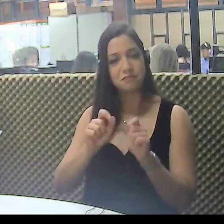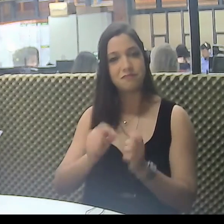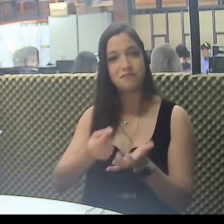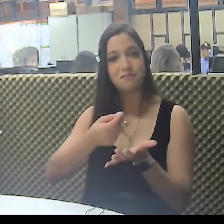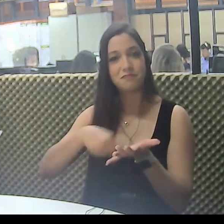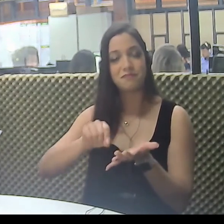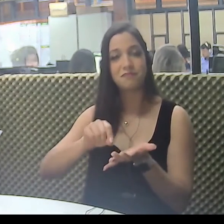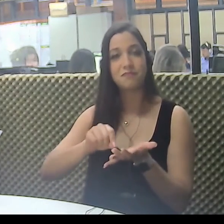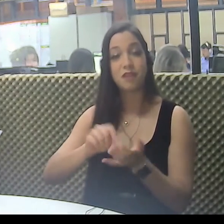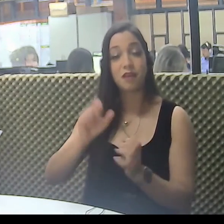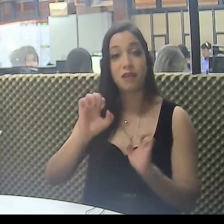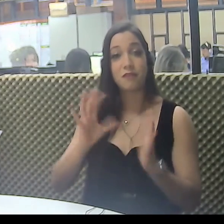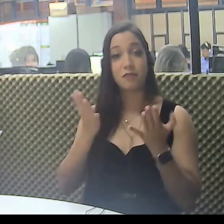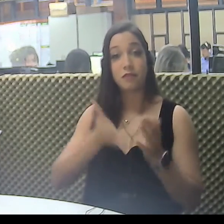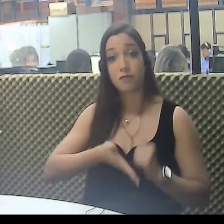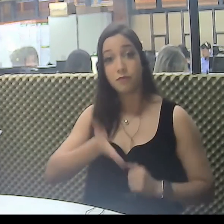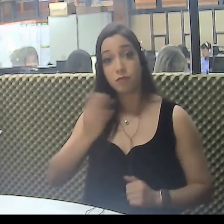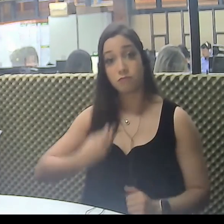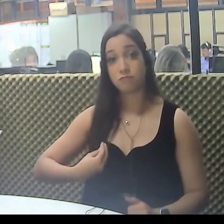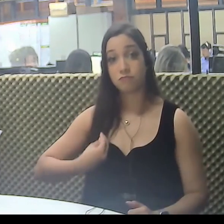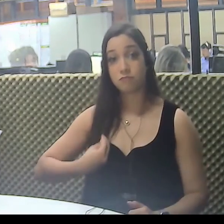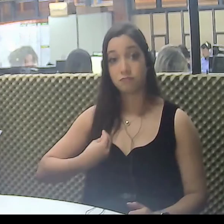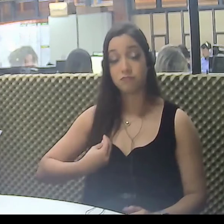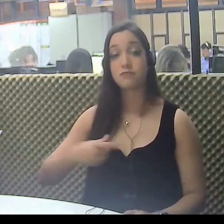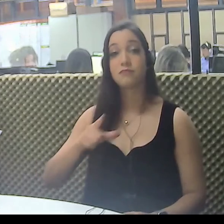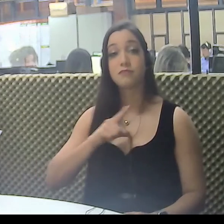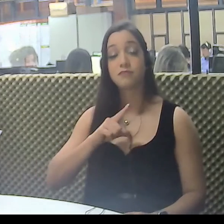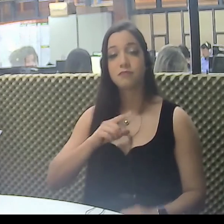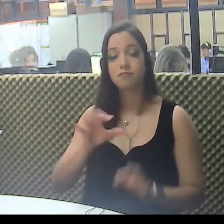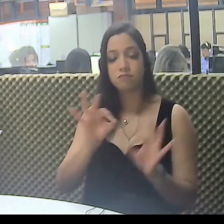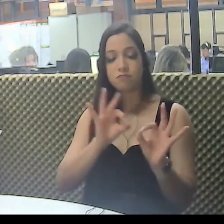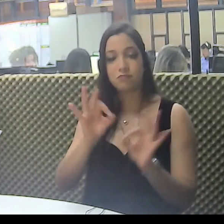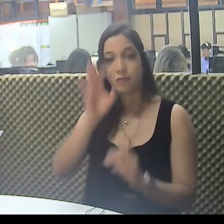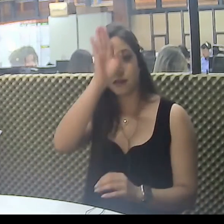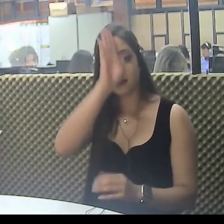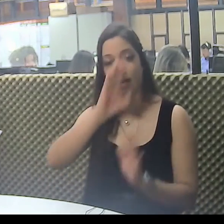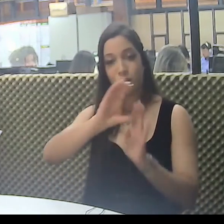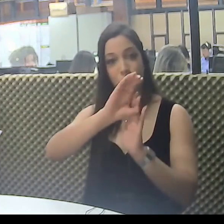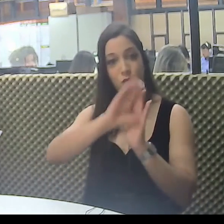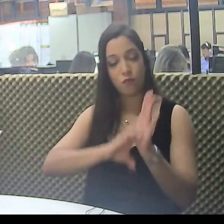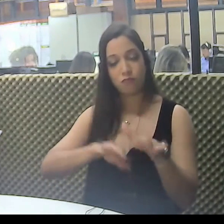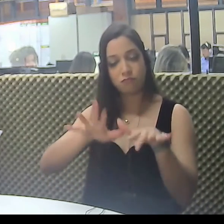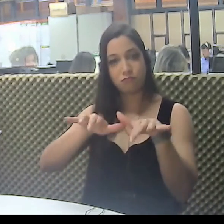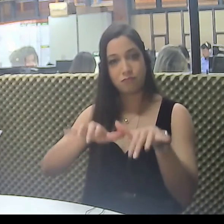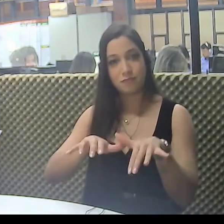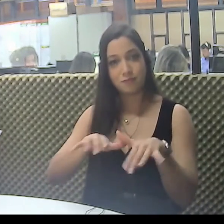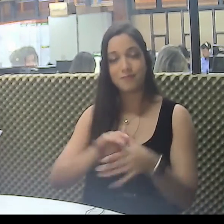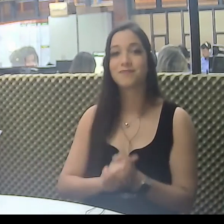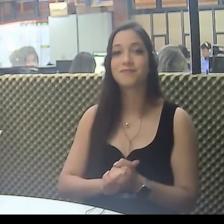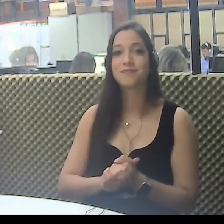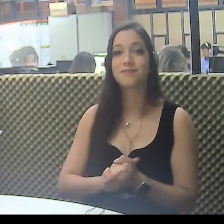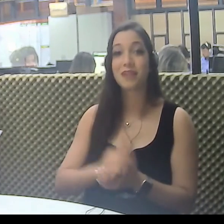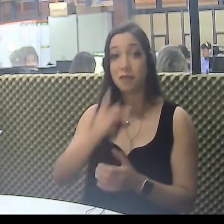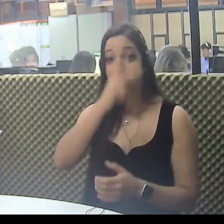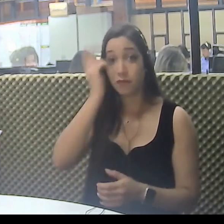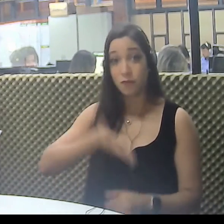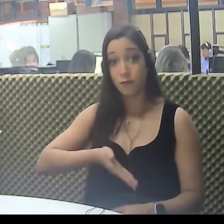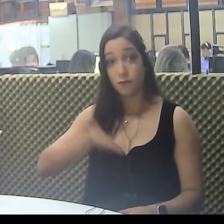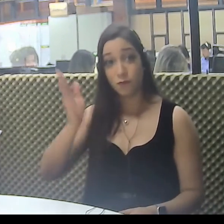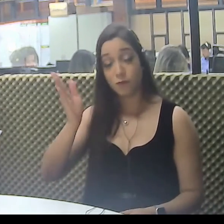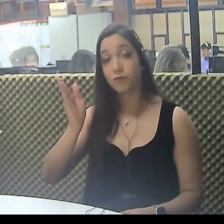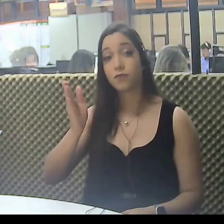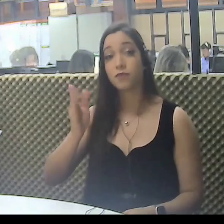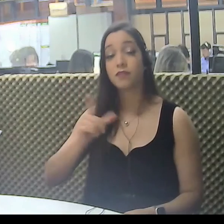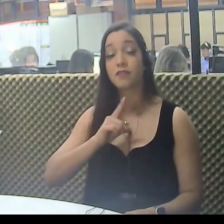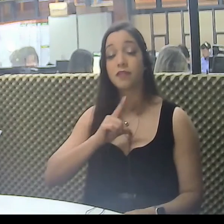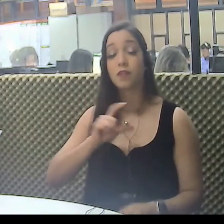cadastrar durante o evento, quando também será feita a elaboração gratuita de currículos. E olha só, quem comparecer